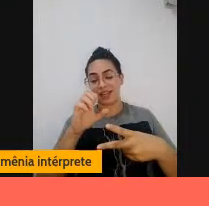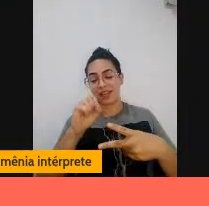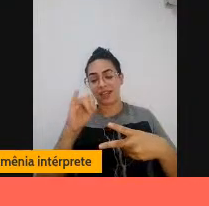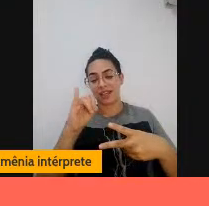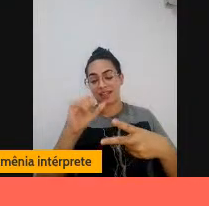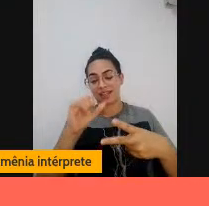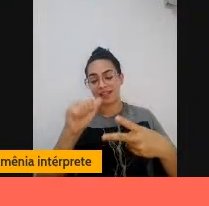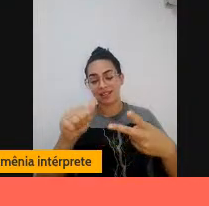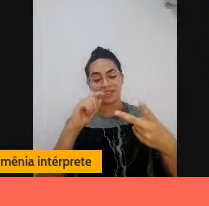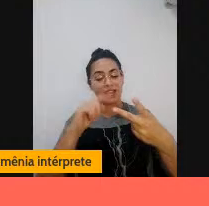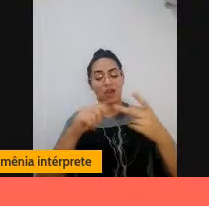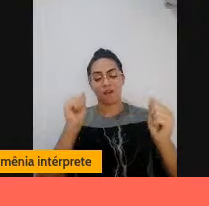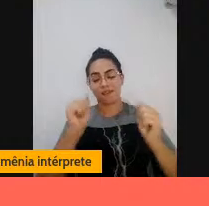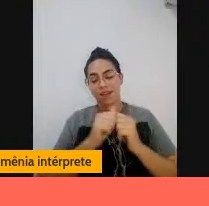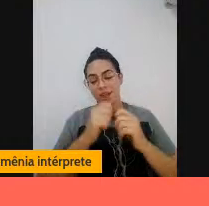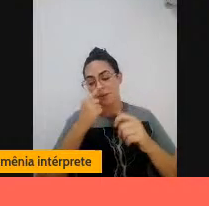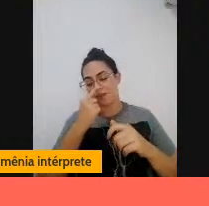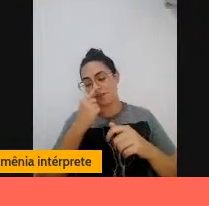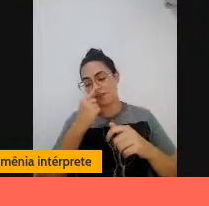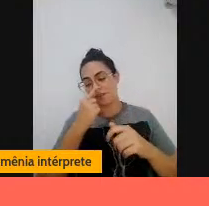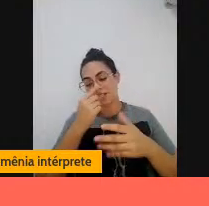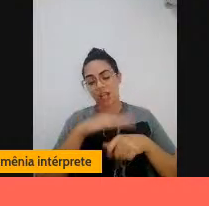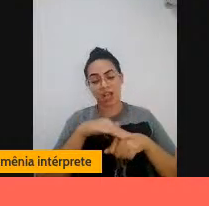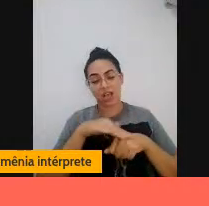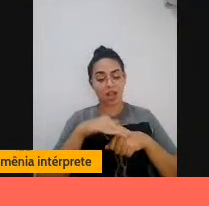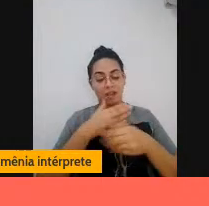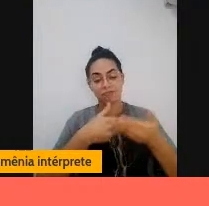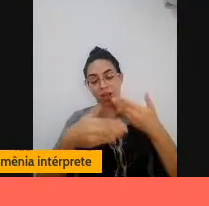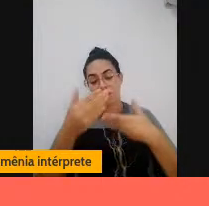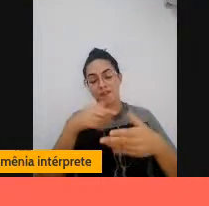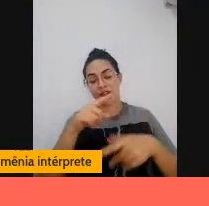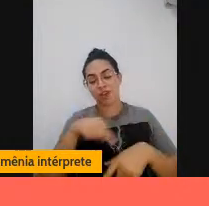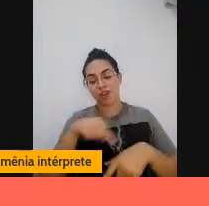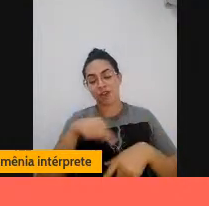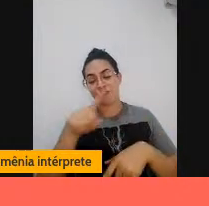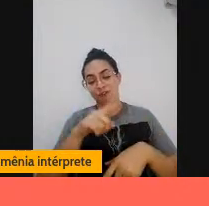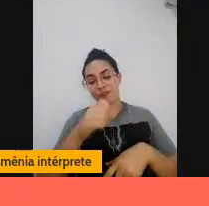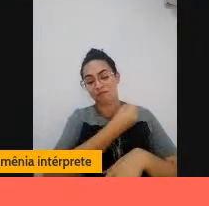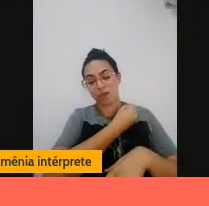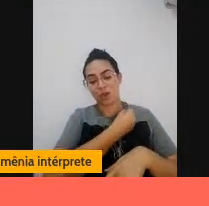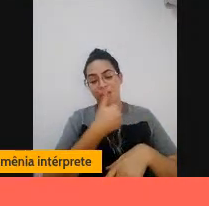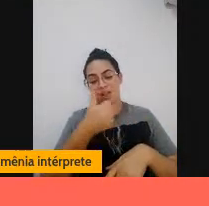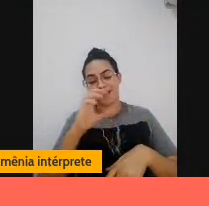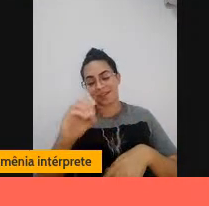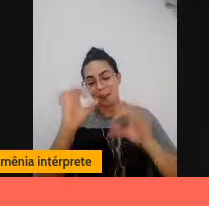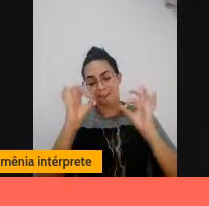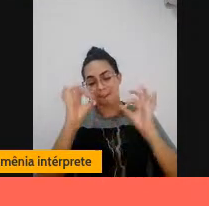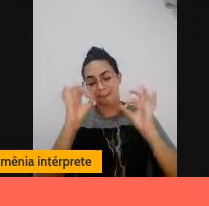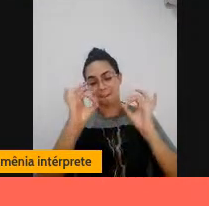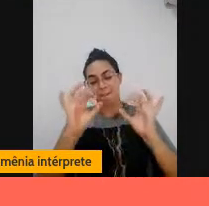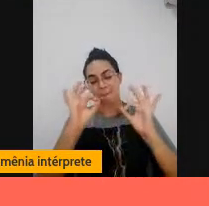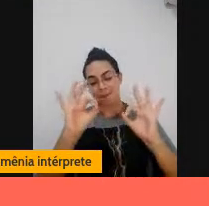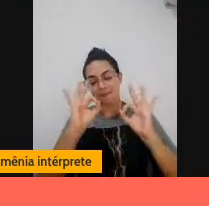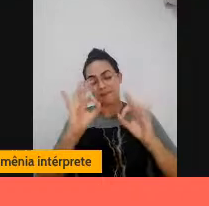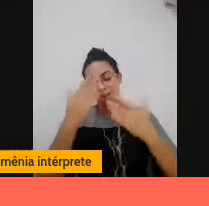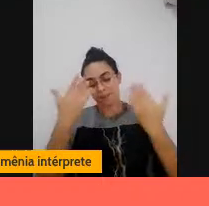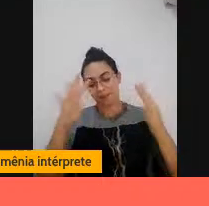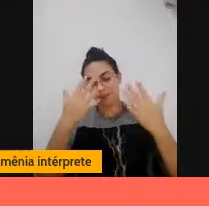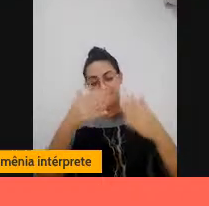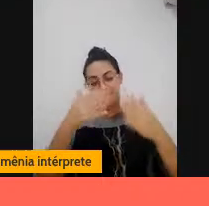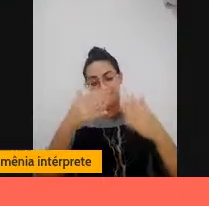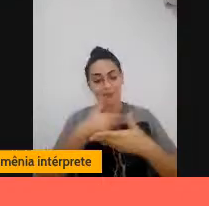assim, para conversar. Vocês foram 10, foram perfeitas, viu? Parabéns a todos.